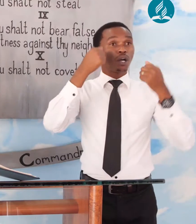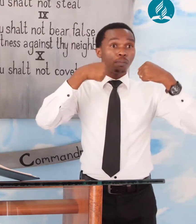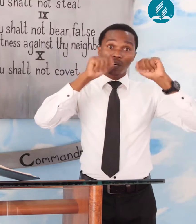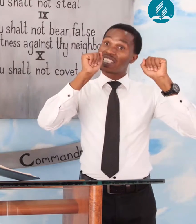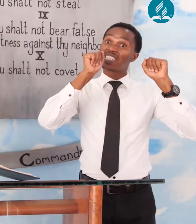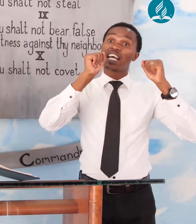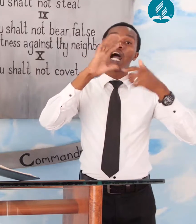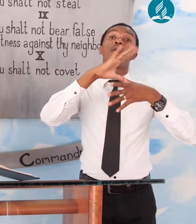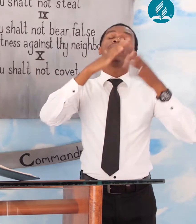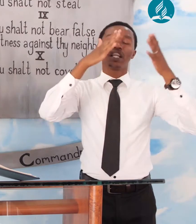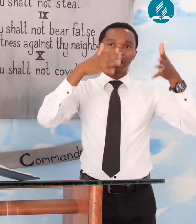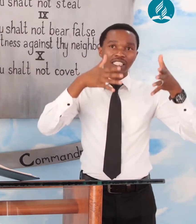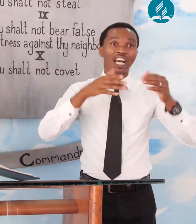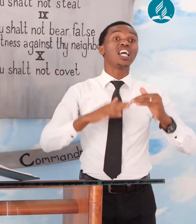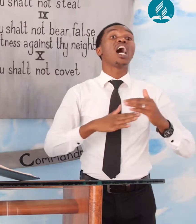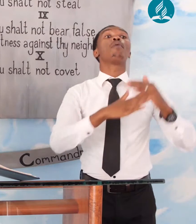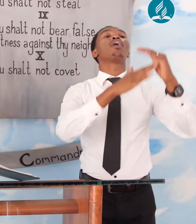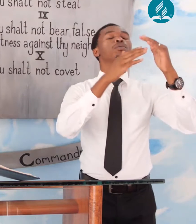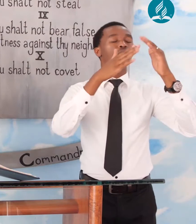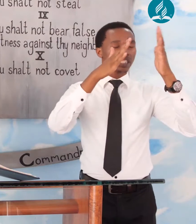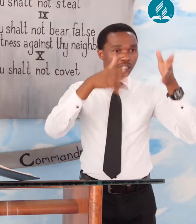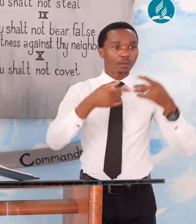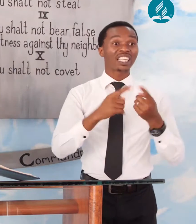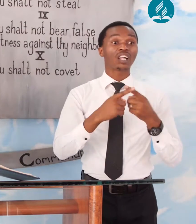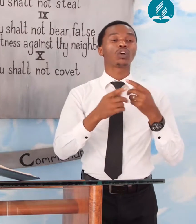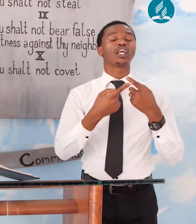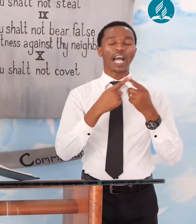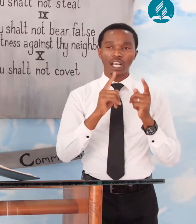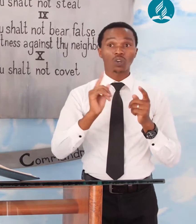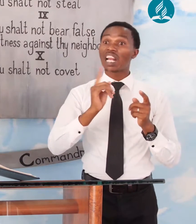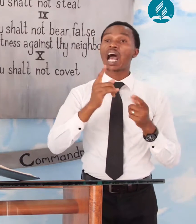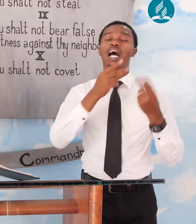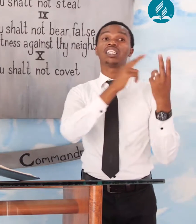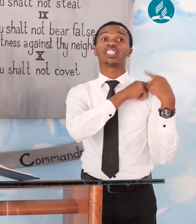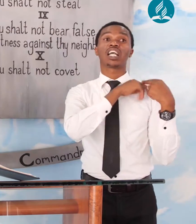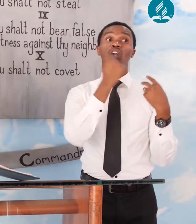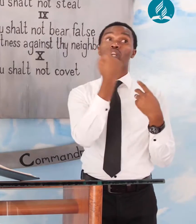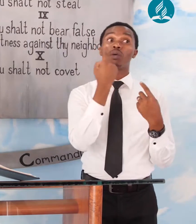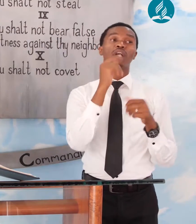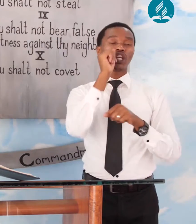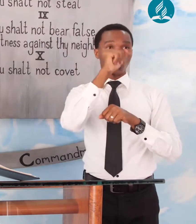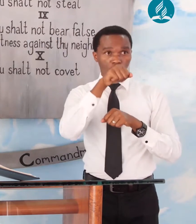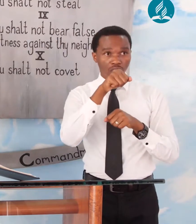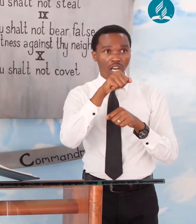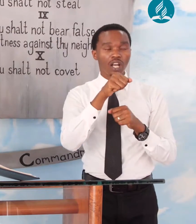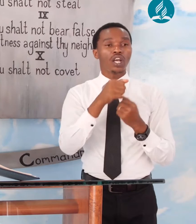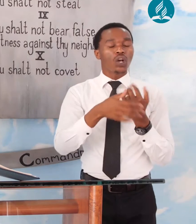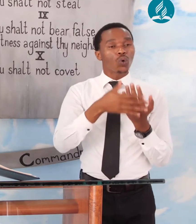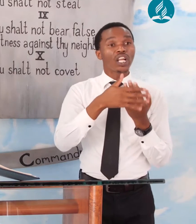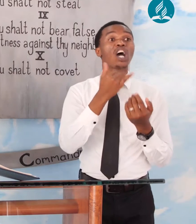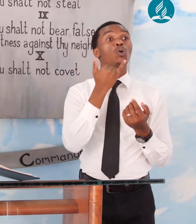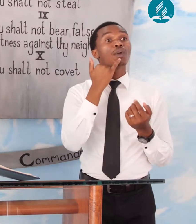kuba umuyobozi uwo ari we wese, ariko nta nshingano ifite agaciro karuta ako kurera